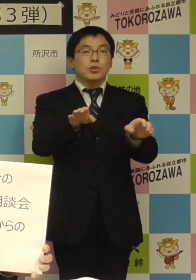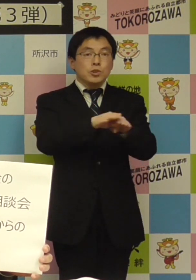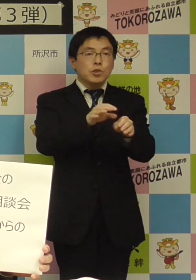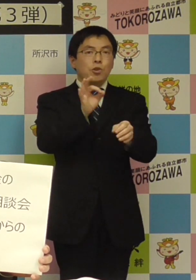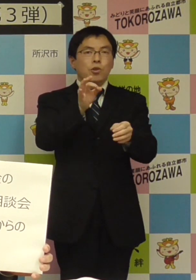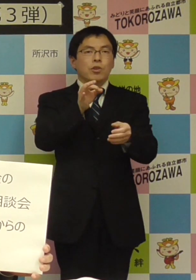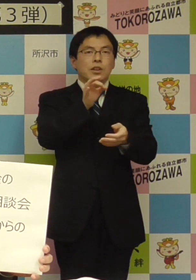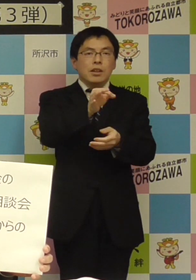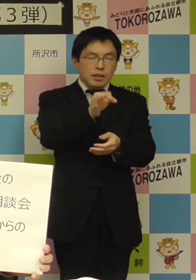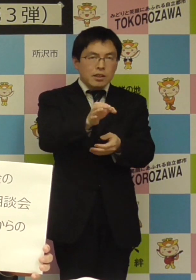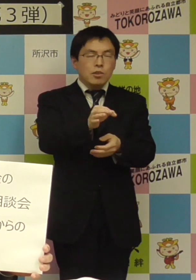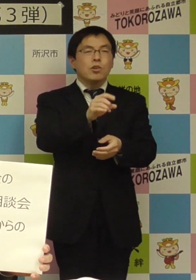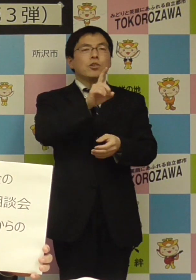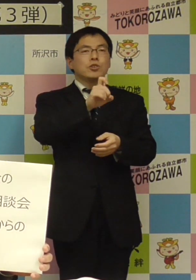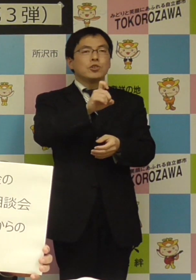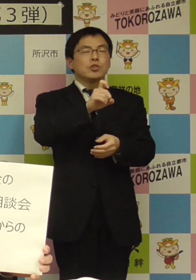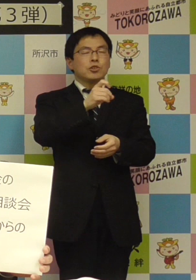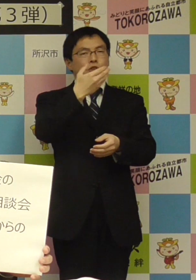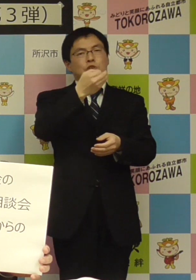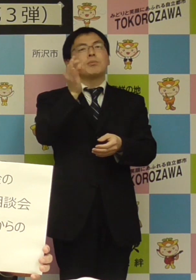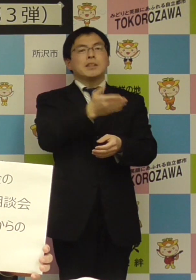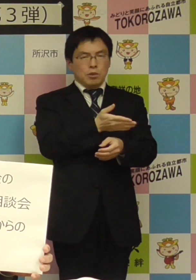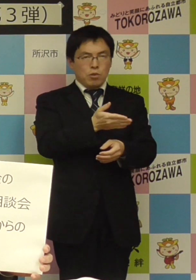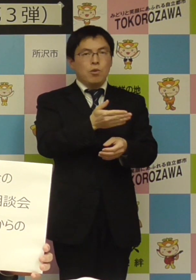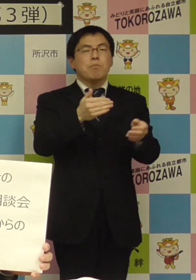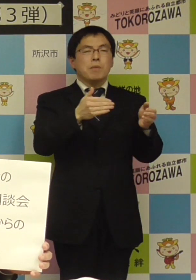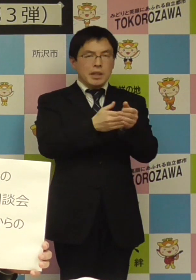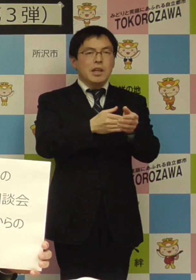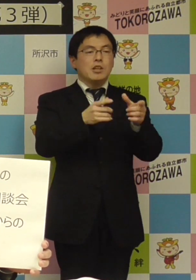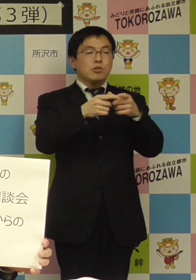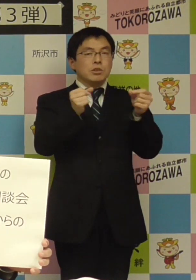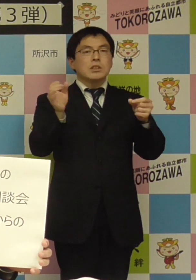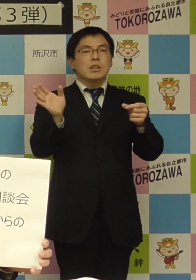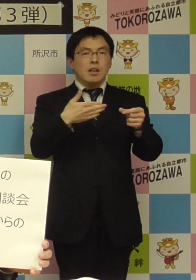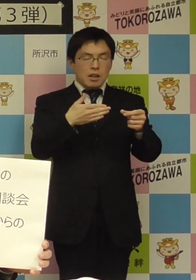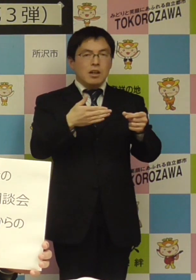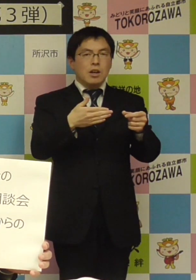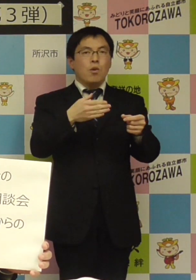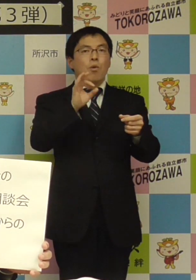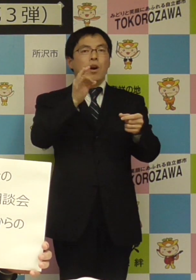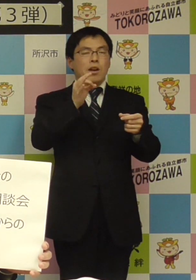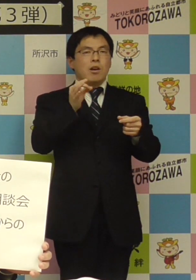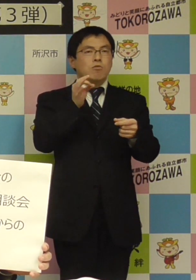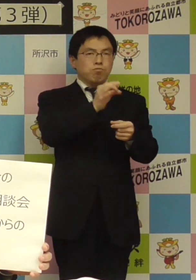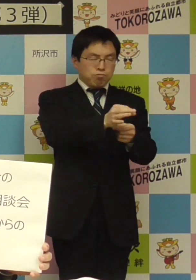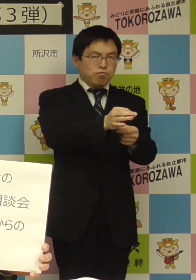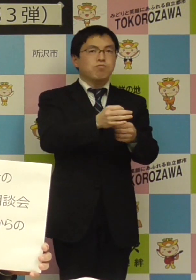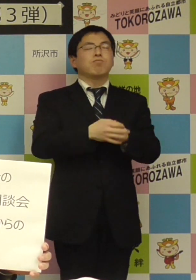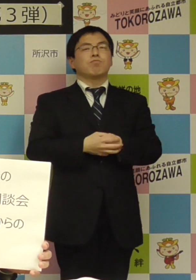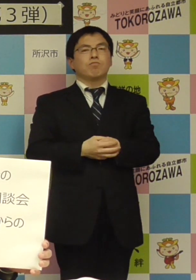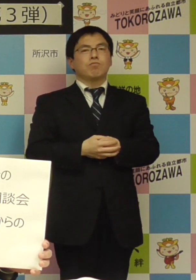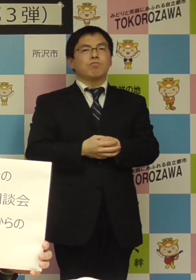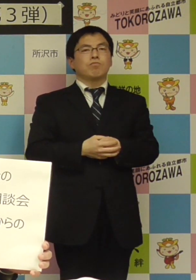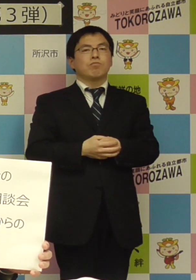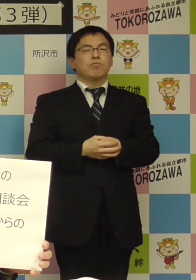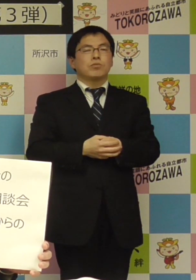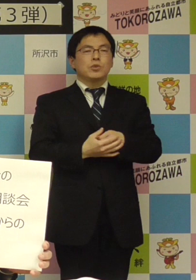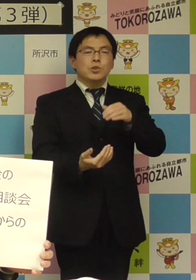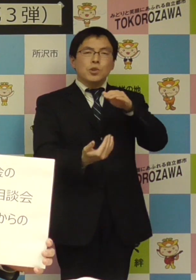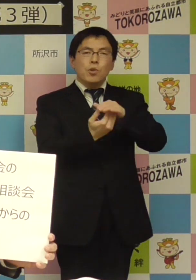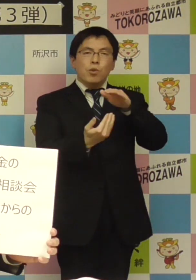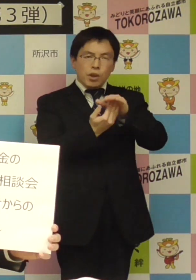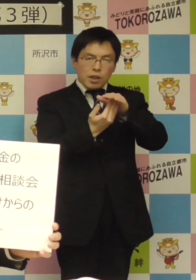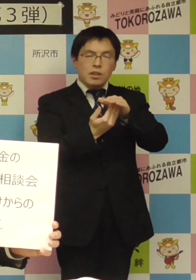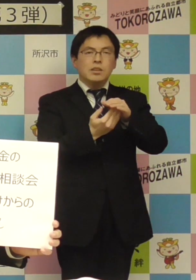手当の10分の9まで国からお金が来るわけでありますが、上限